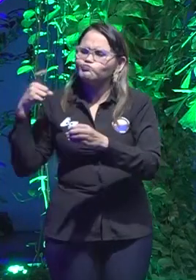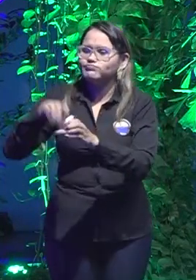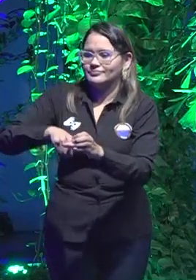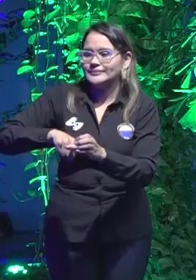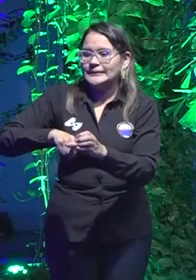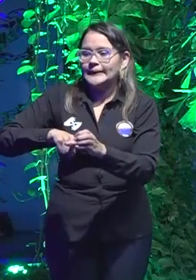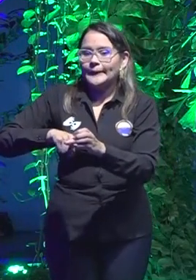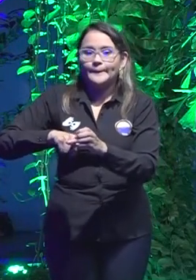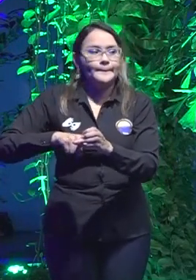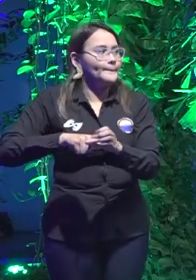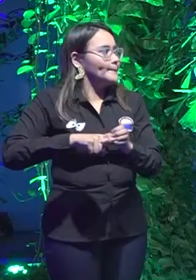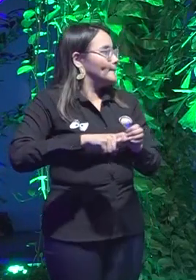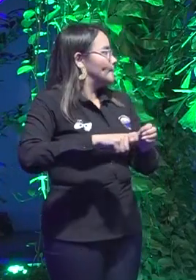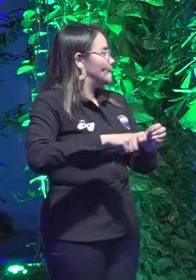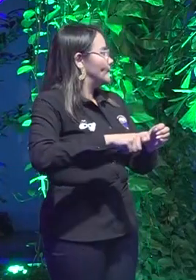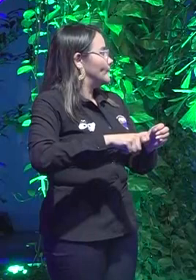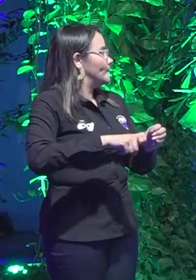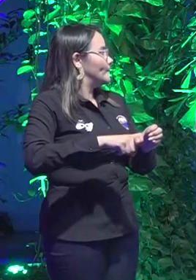¿Ven?